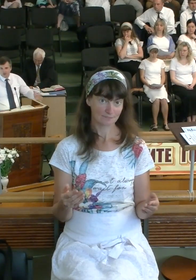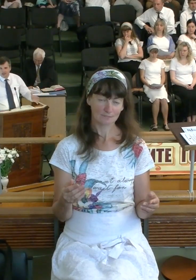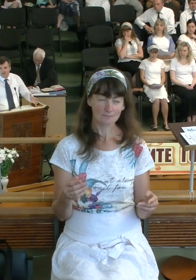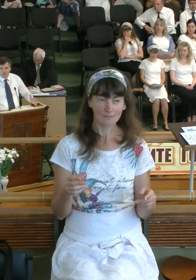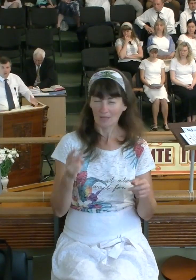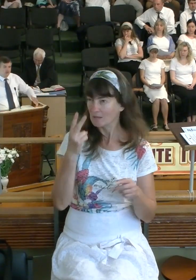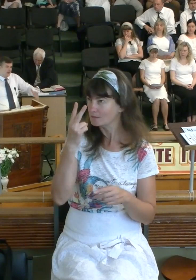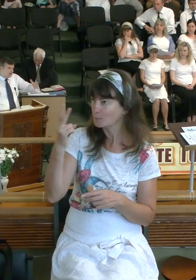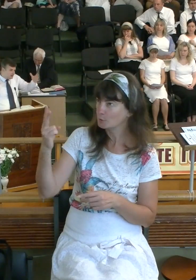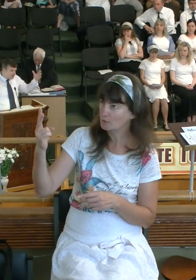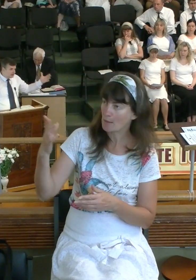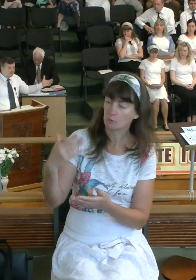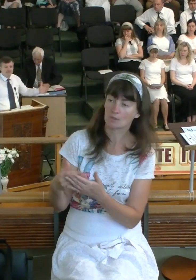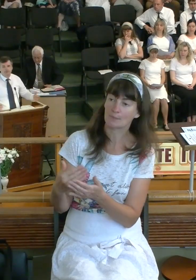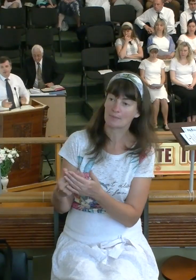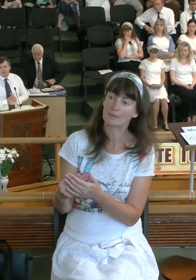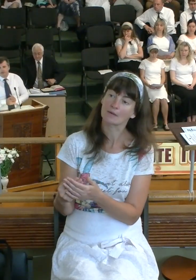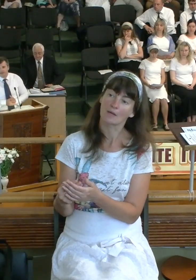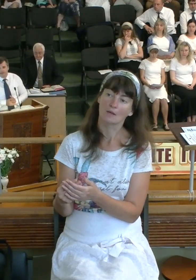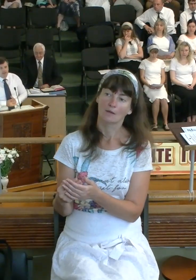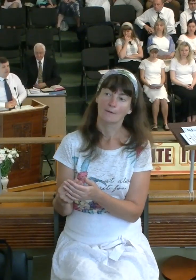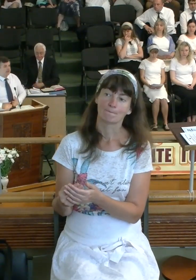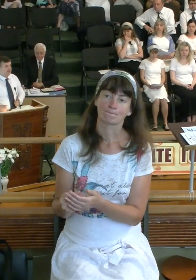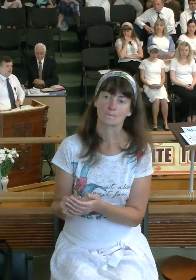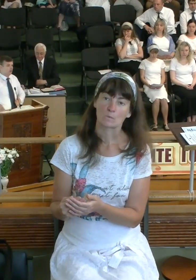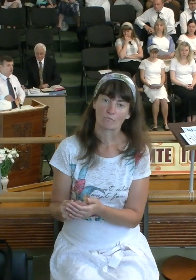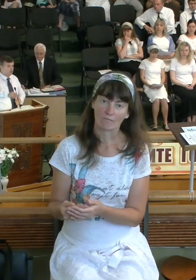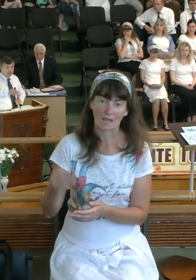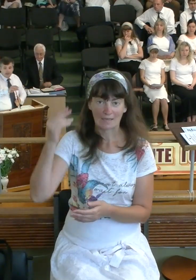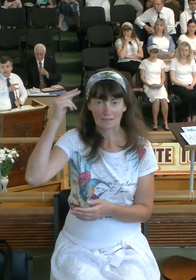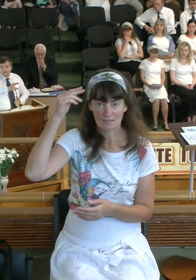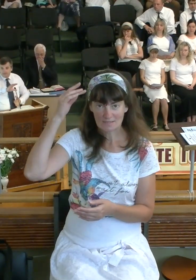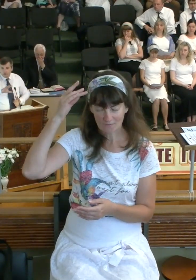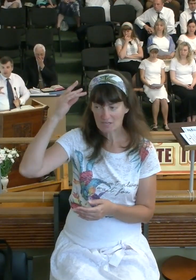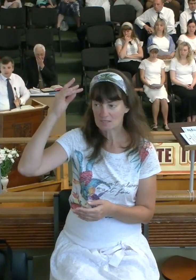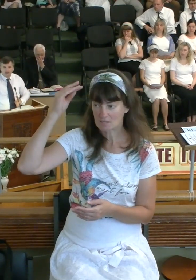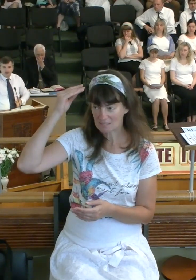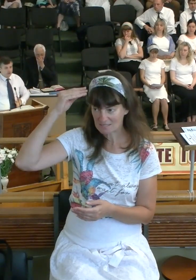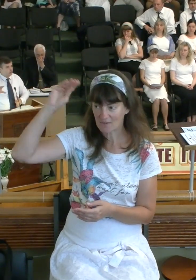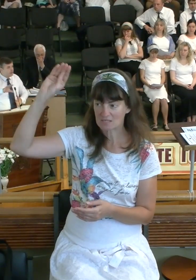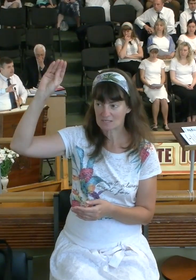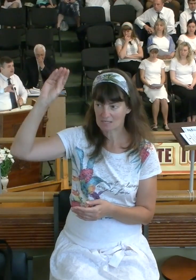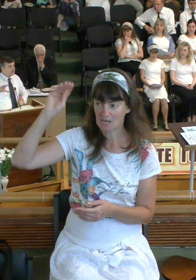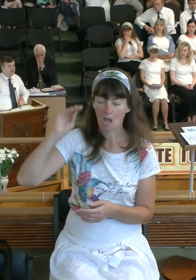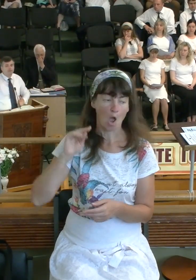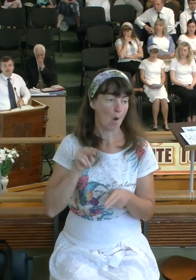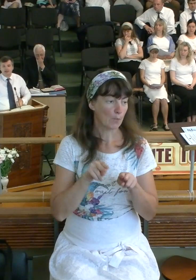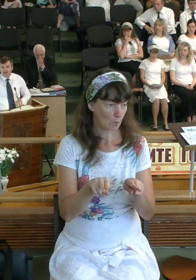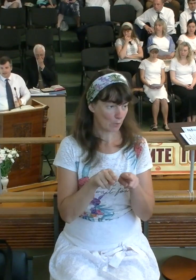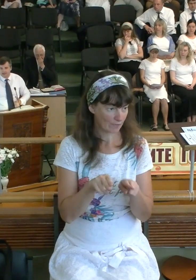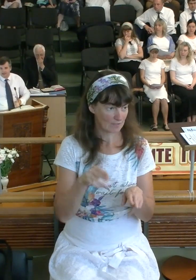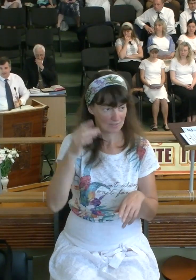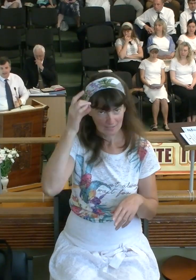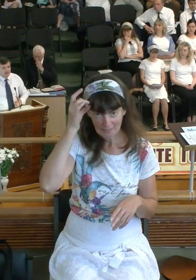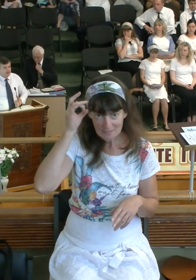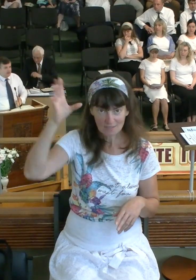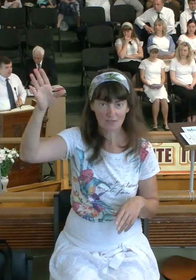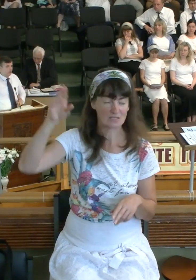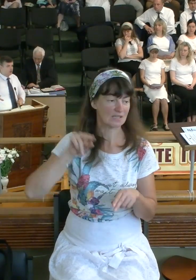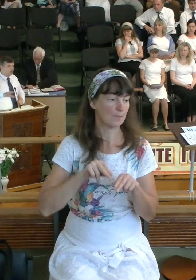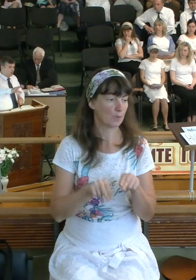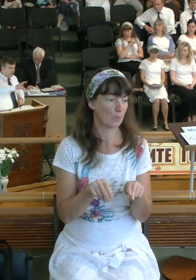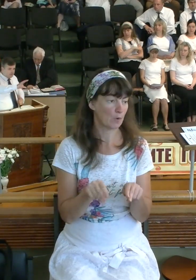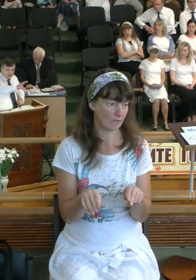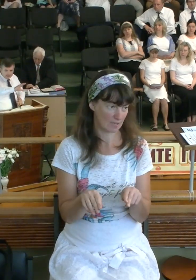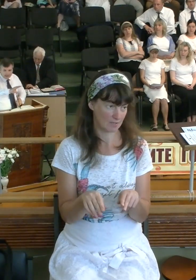когда приезжает какой-то известный проповедник и написано о том, что мы вот разрушение родовых проклятий, да, или